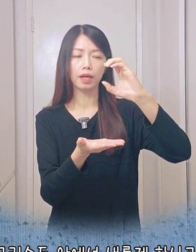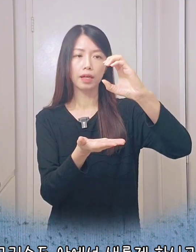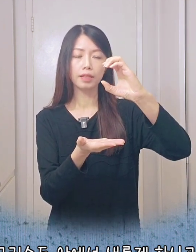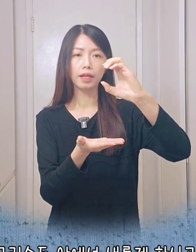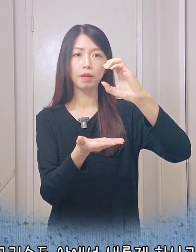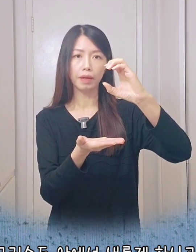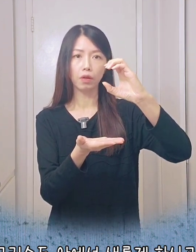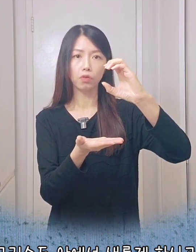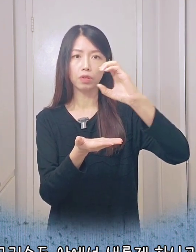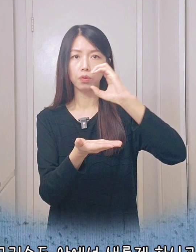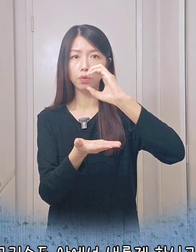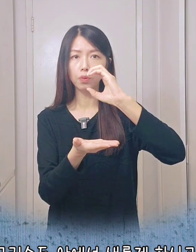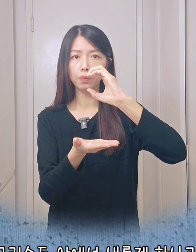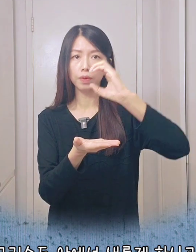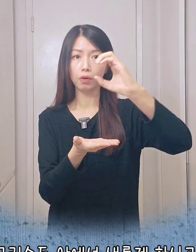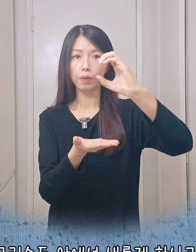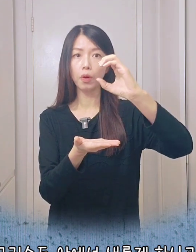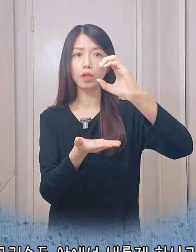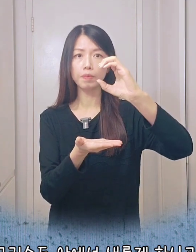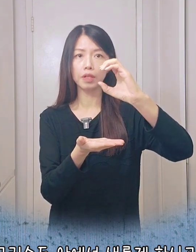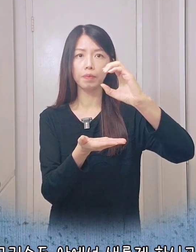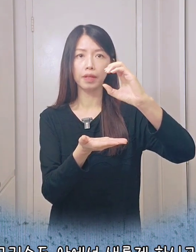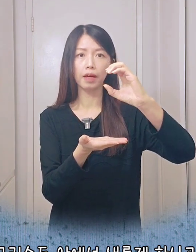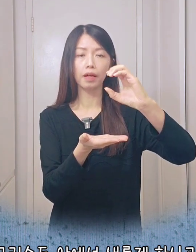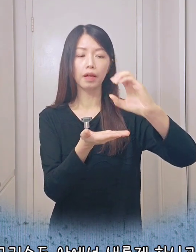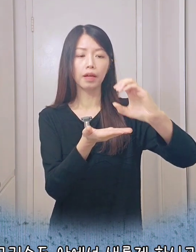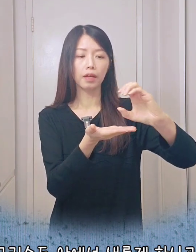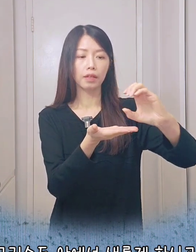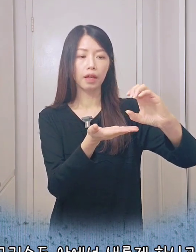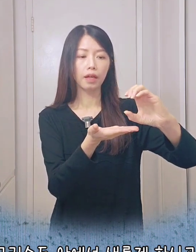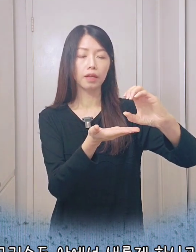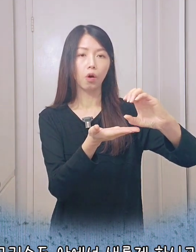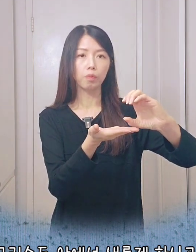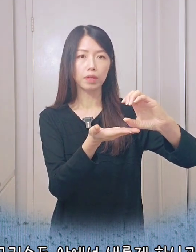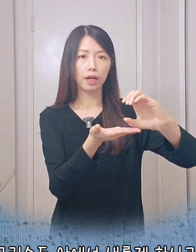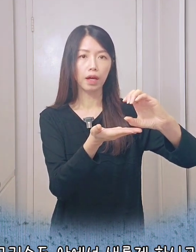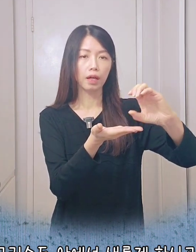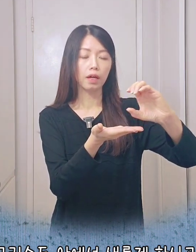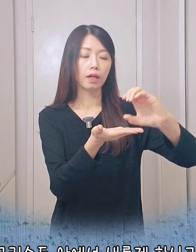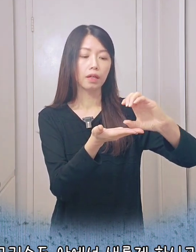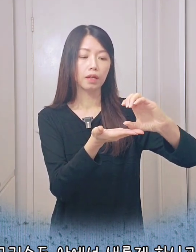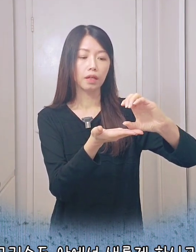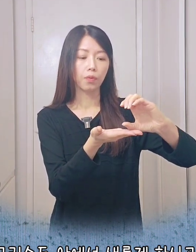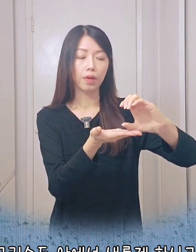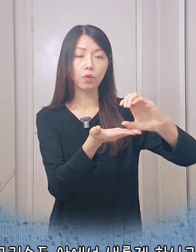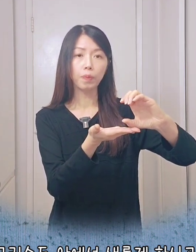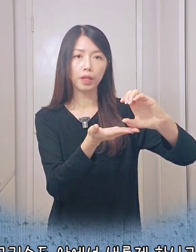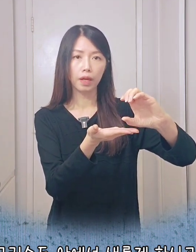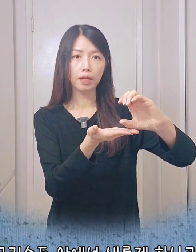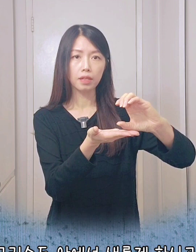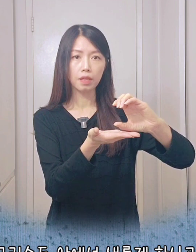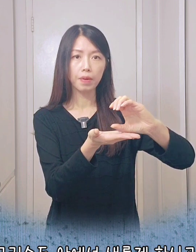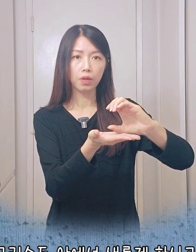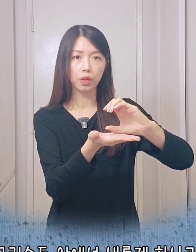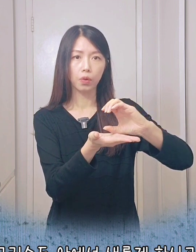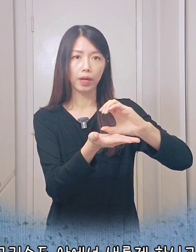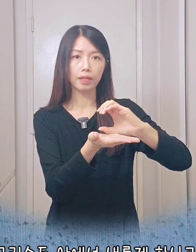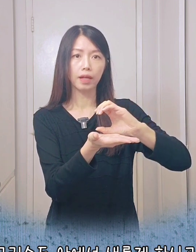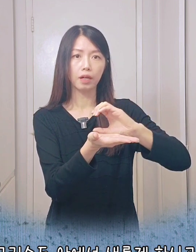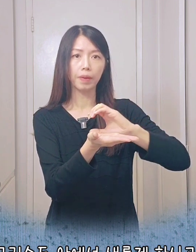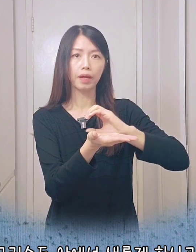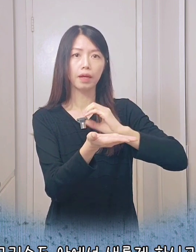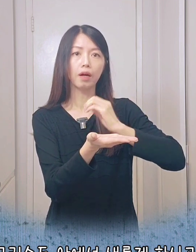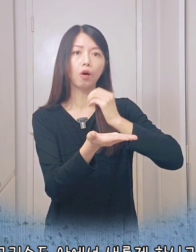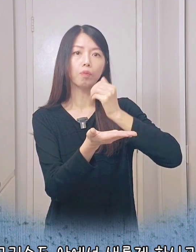영문자 C를 만들어 주시고 이렇게 표현하시면 됩니다. 이때 이 엄지가 이 왼손바닥에 스치면서 뒤로